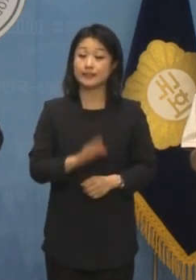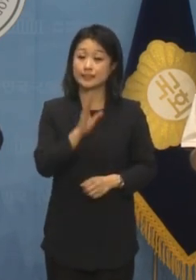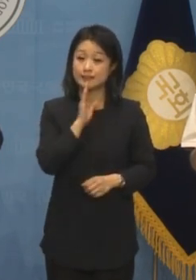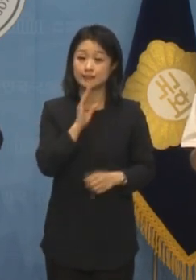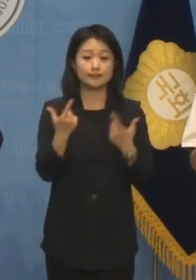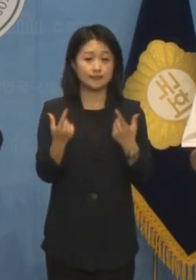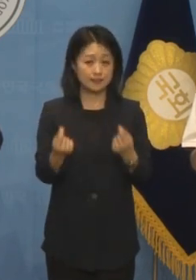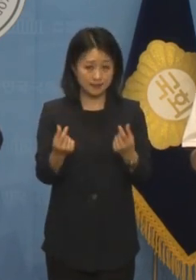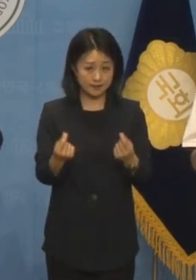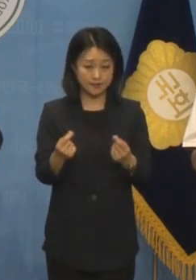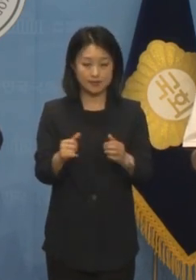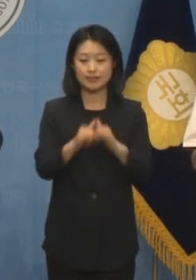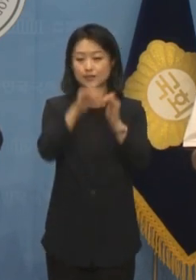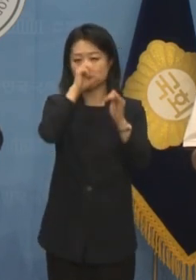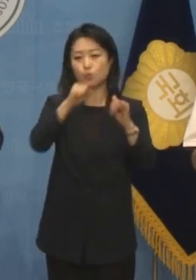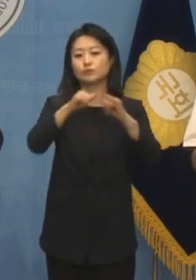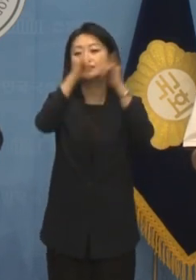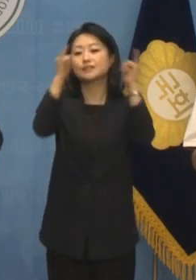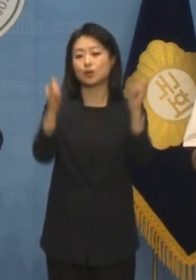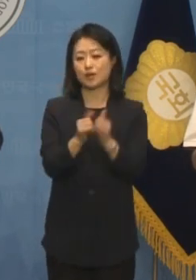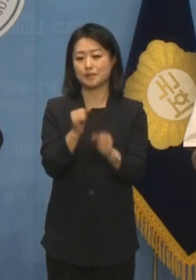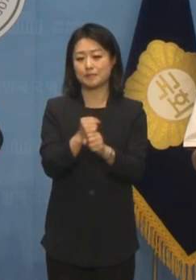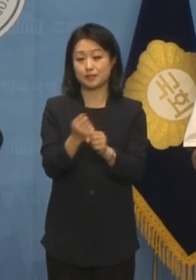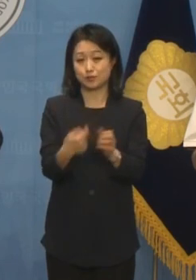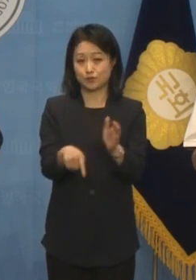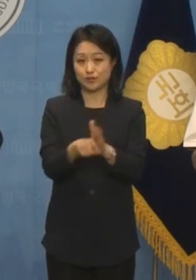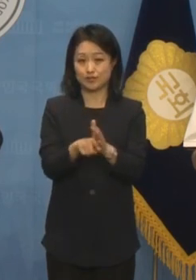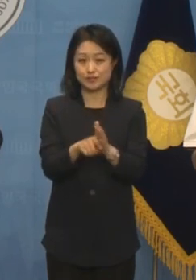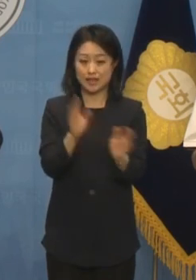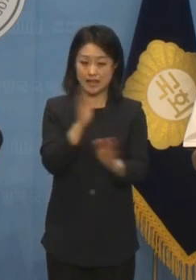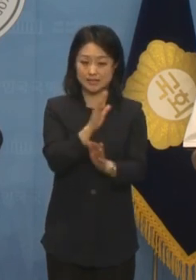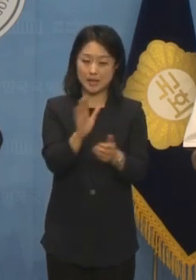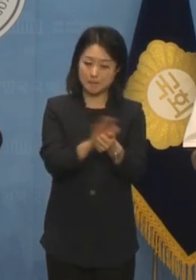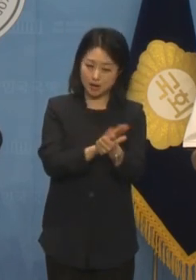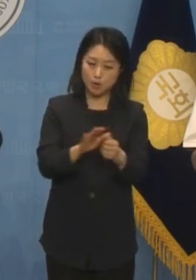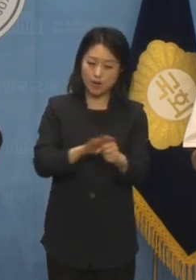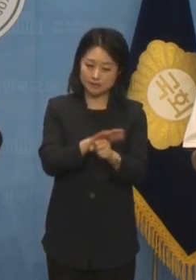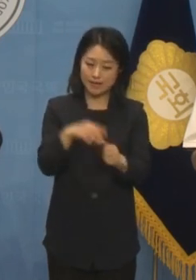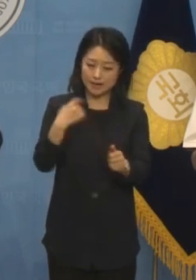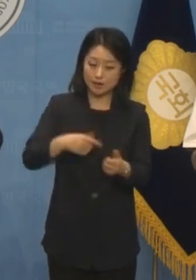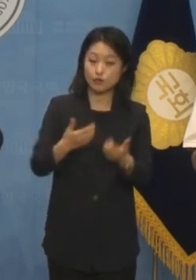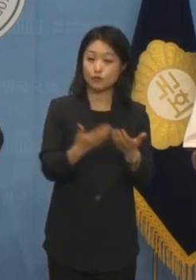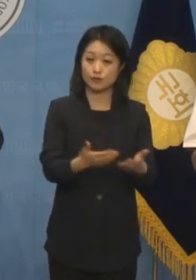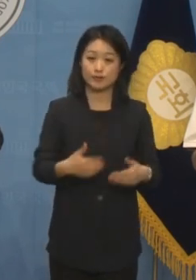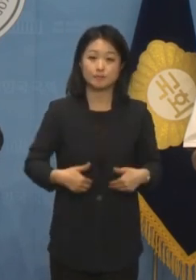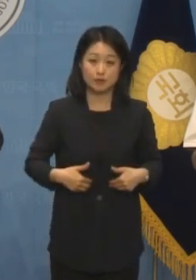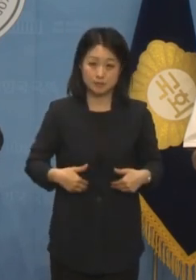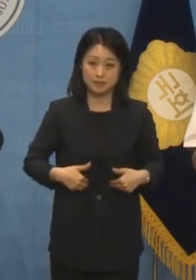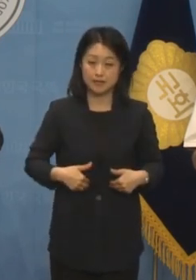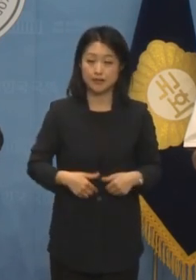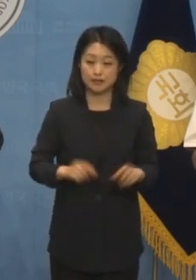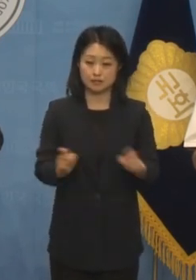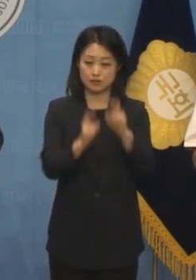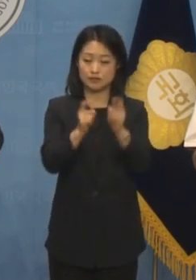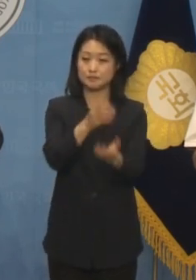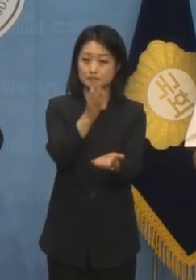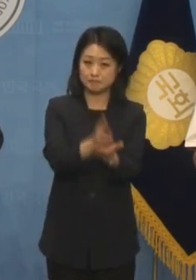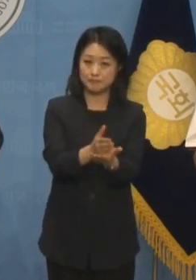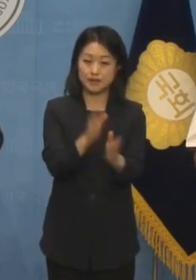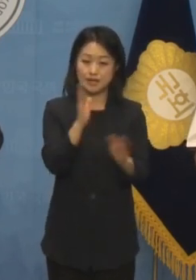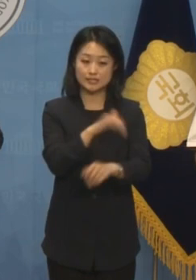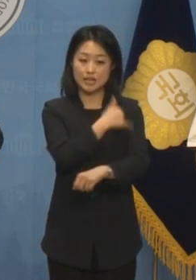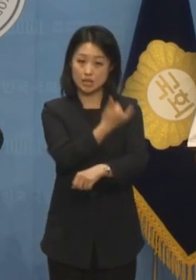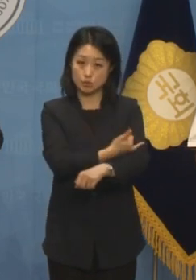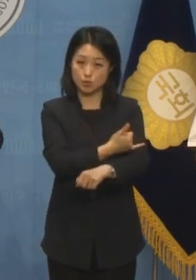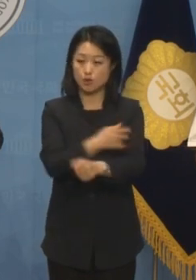당연히 그런 사회를 만들기 위해서는 학생들에게 배려와 사랑을 가르치는 것이 중요합니다. 이제 정쟁을 멈추고